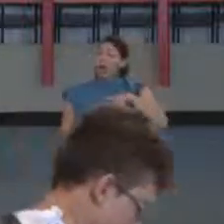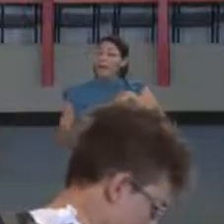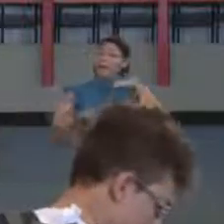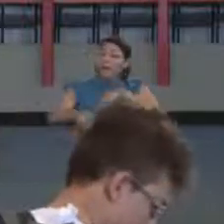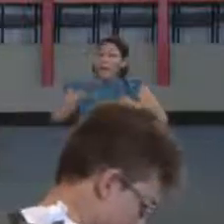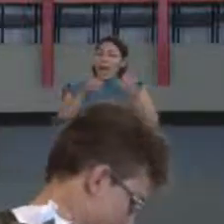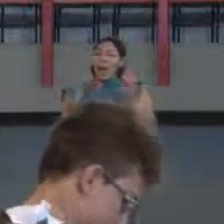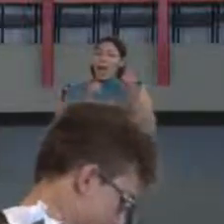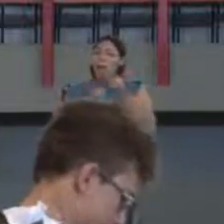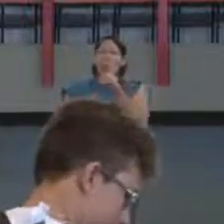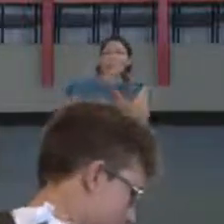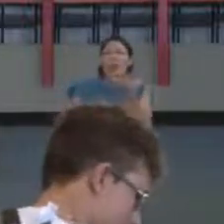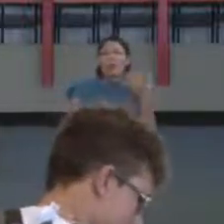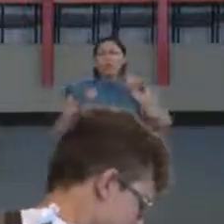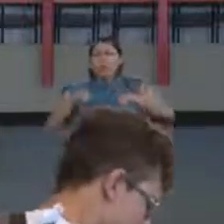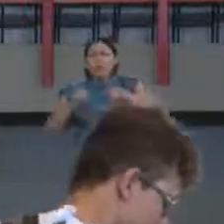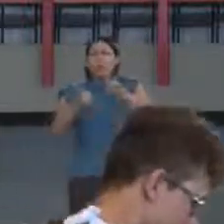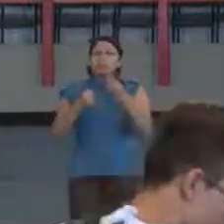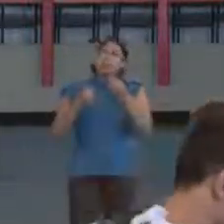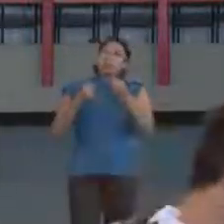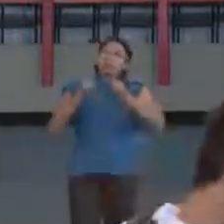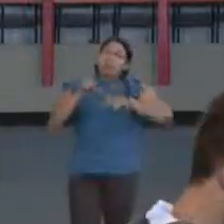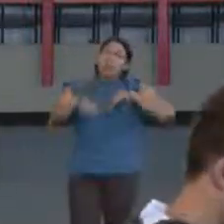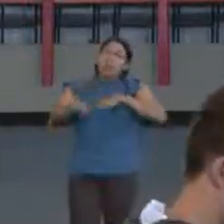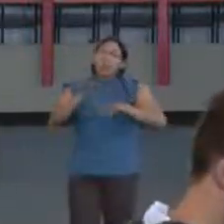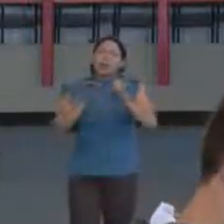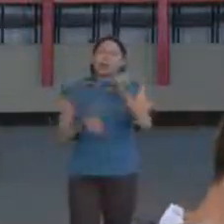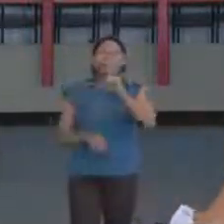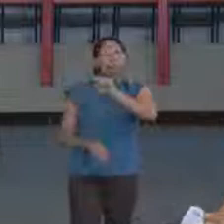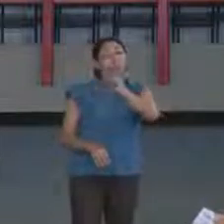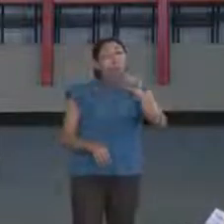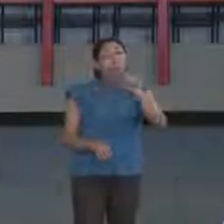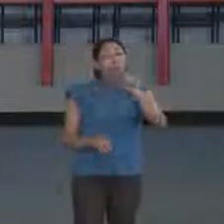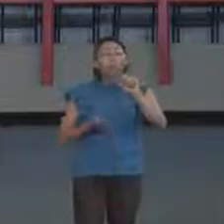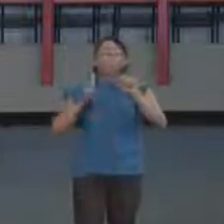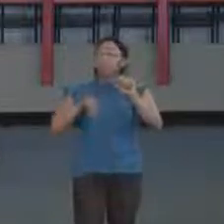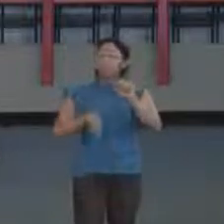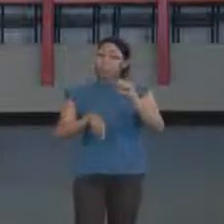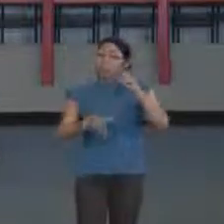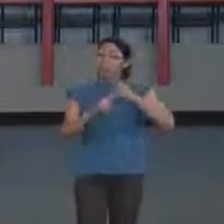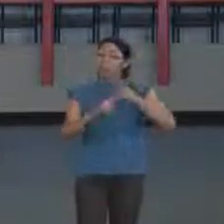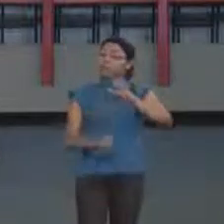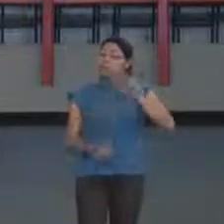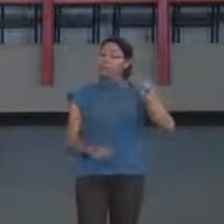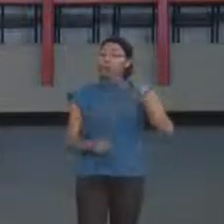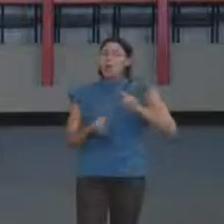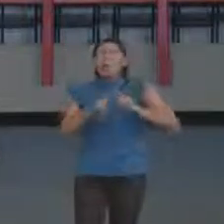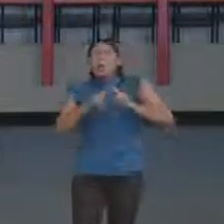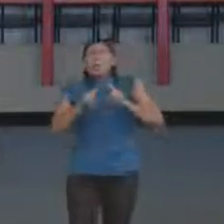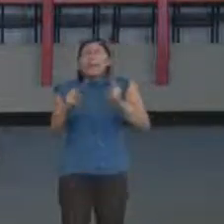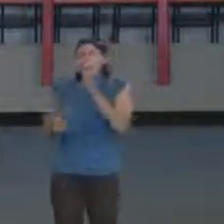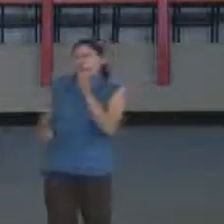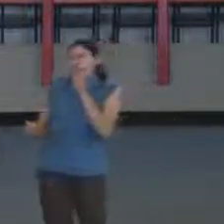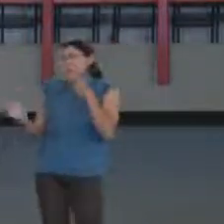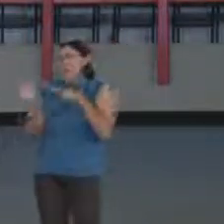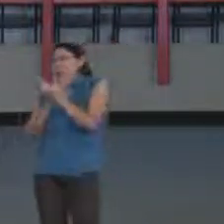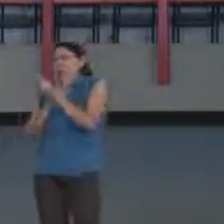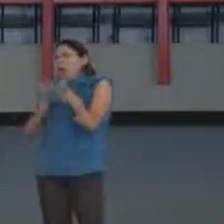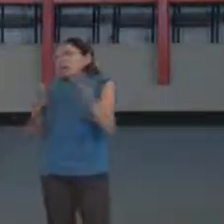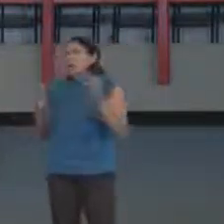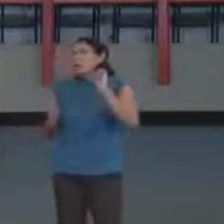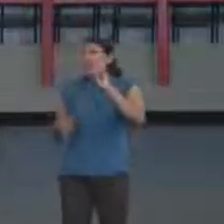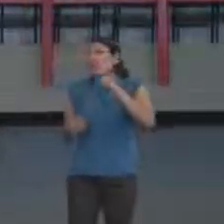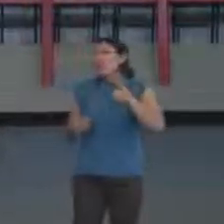veículos, tá certo? Professor, mas se eu tivesse feito o seguinte, eu tivesse calculado 5%